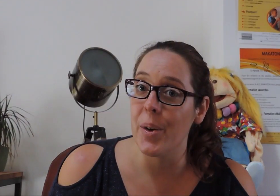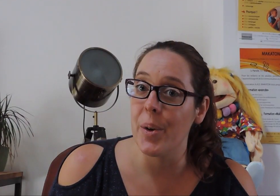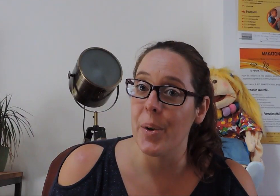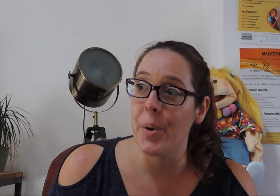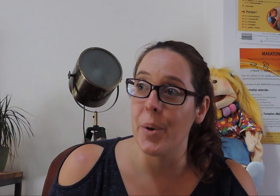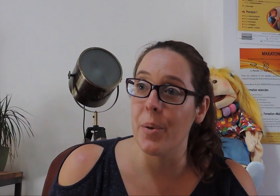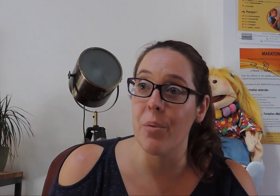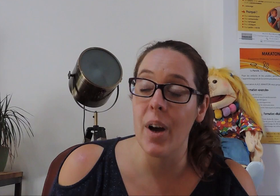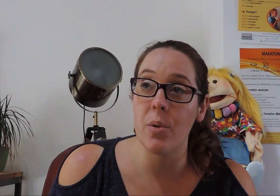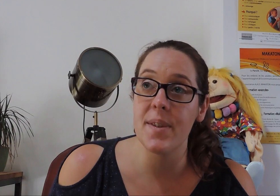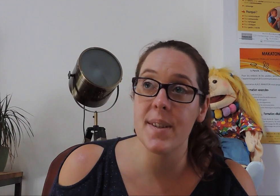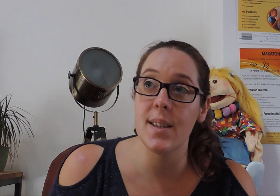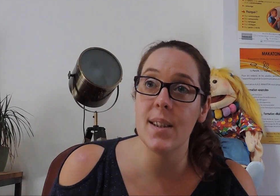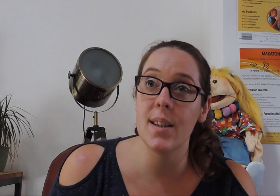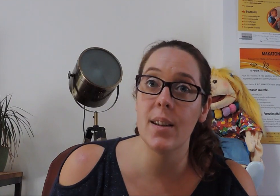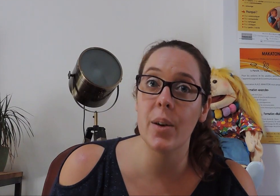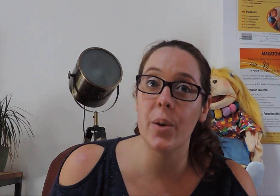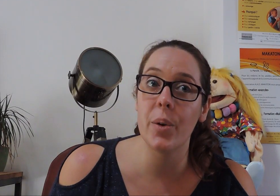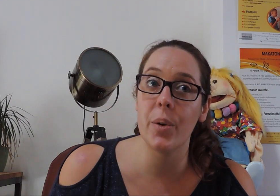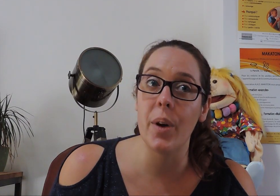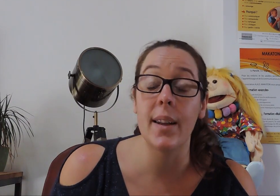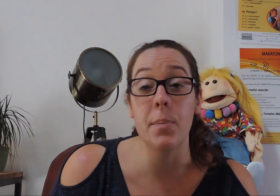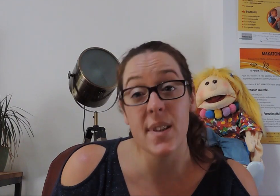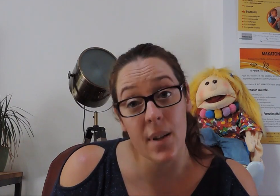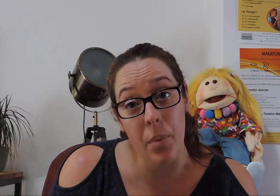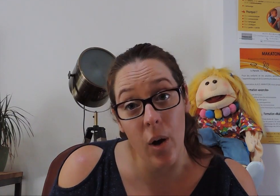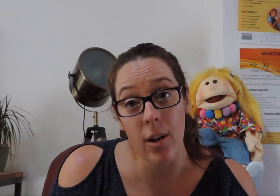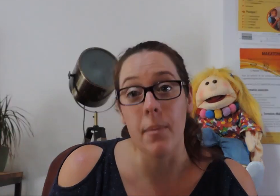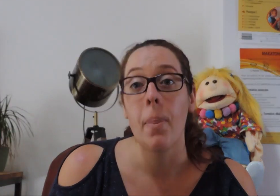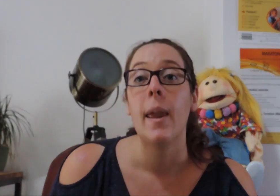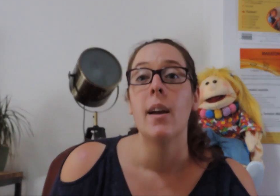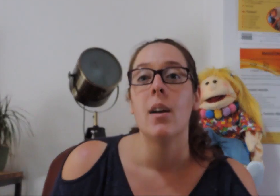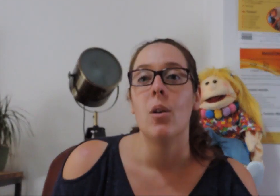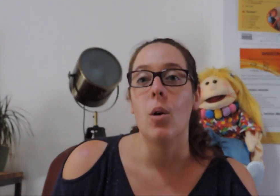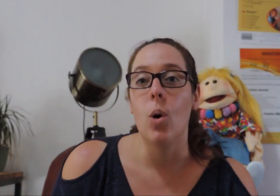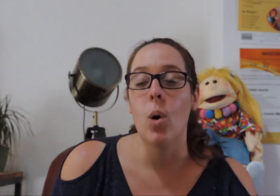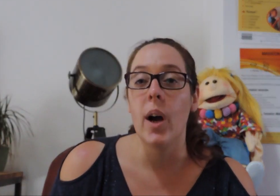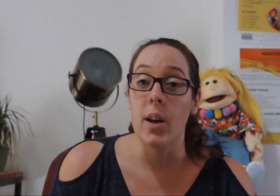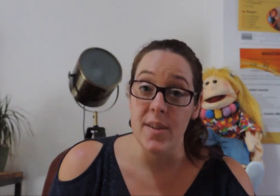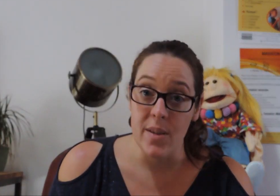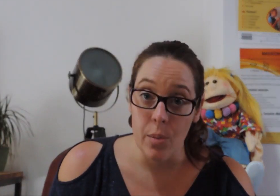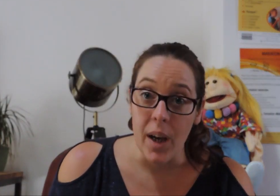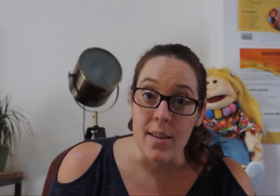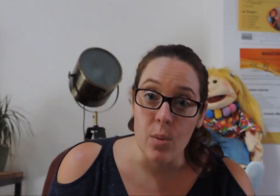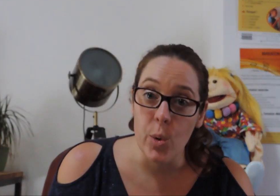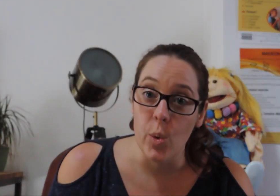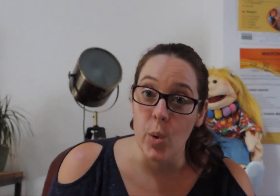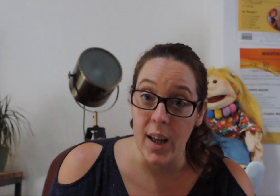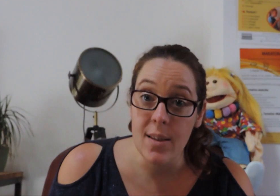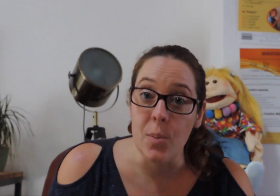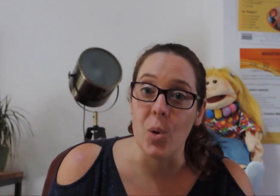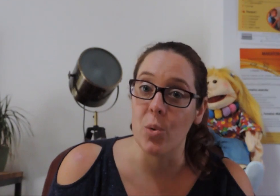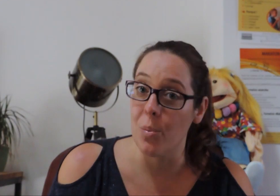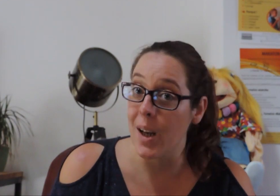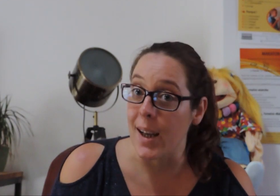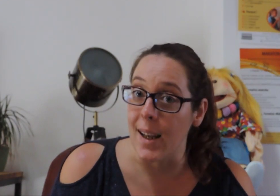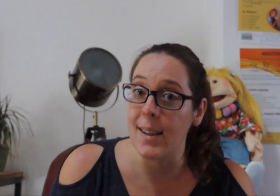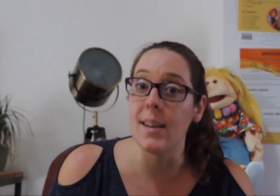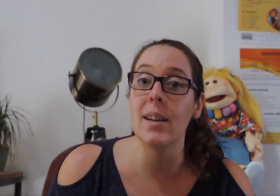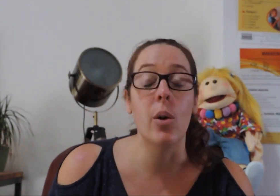voilà on va aussi adapter cette parole en ralentissant par exemple le rythme quand on parle à quelqu'un